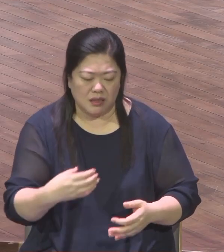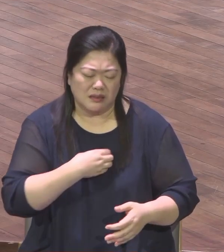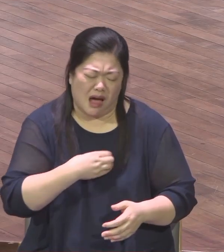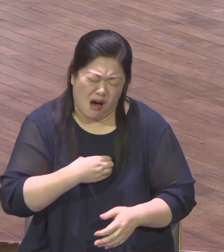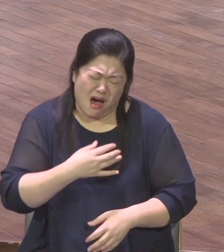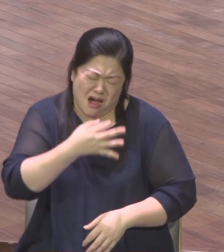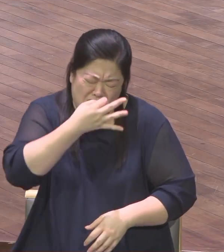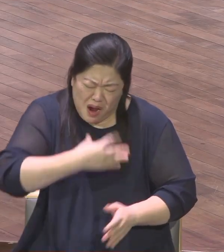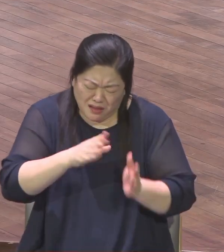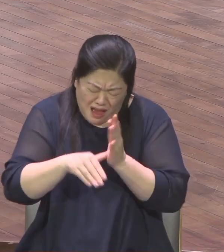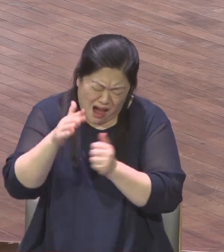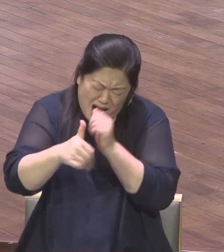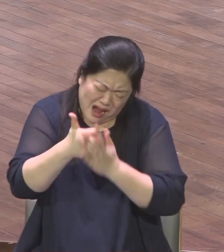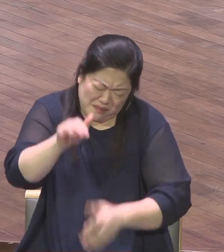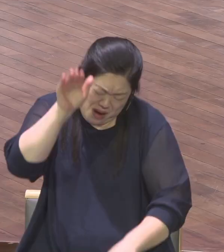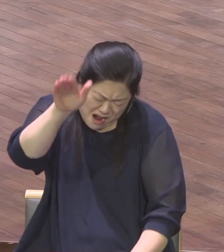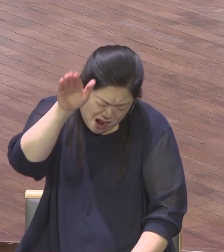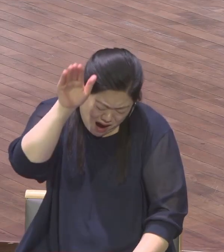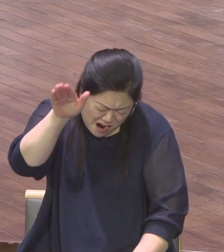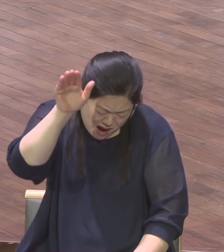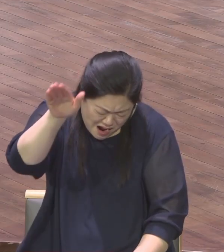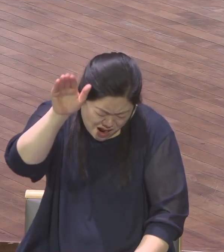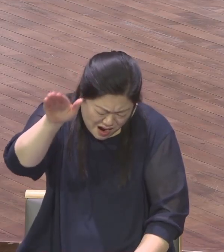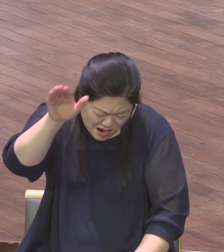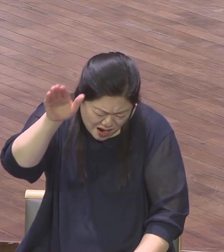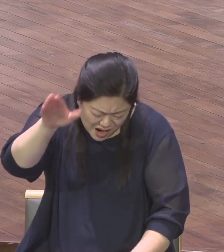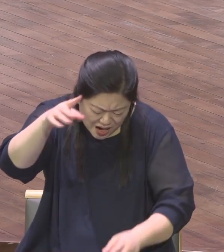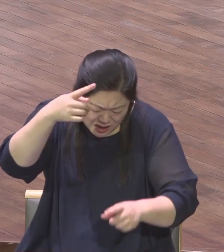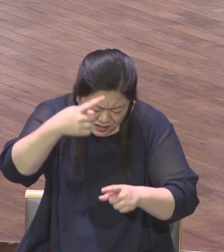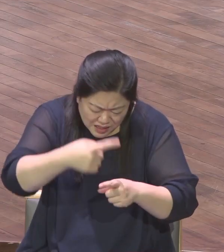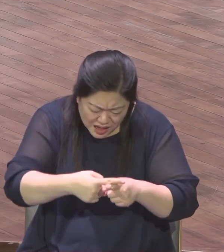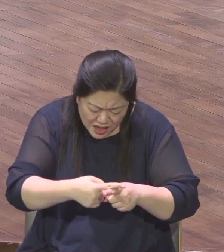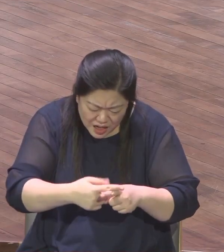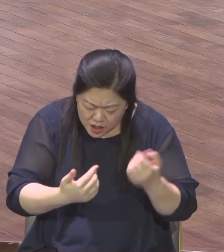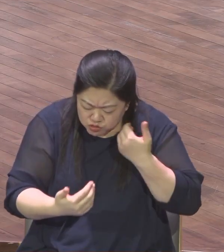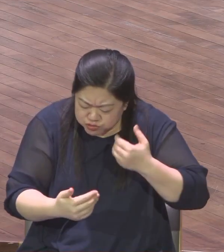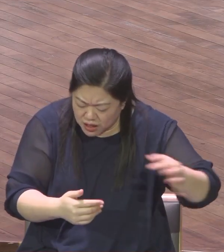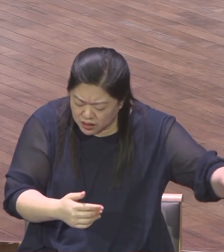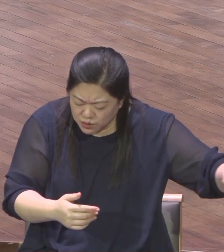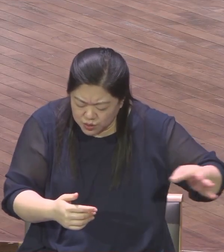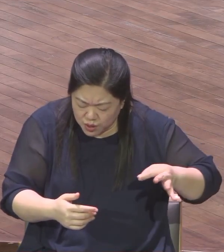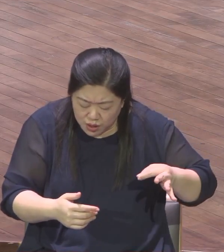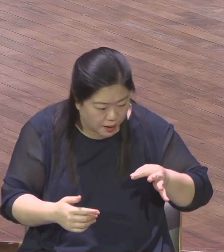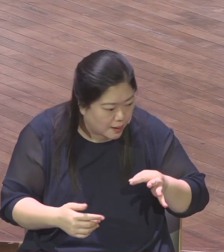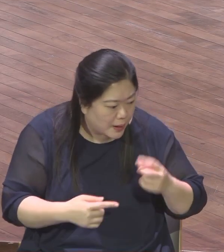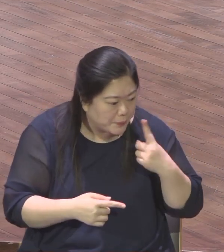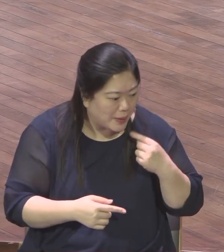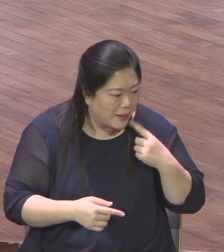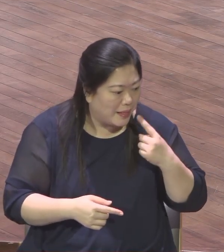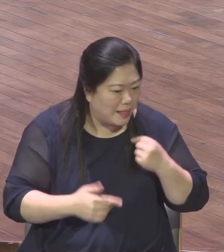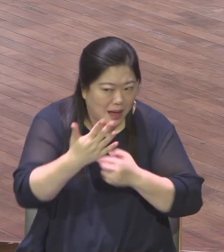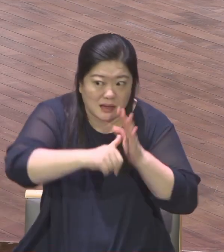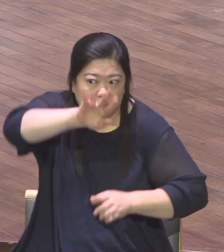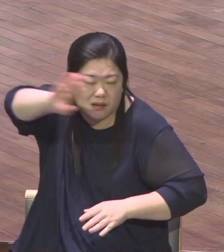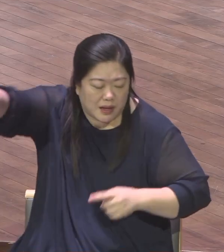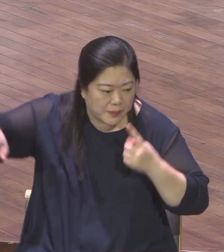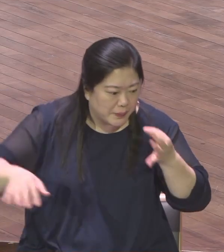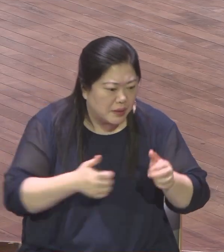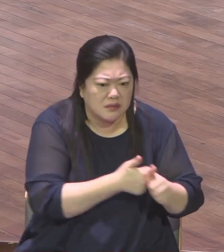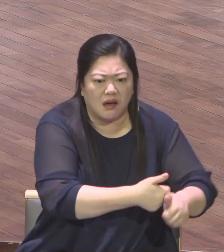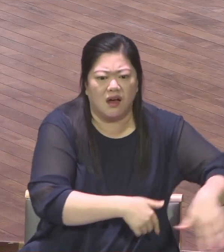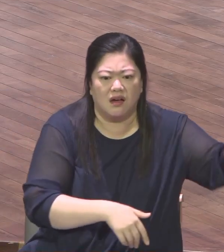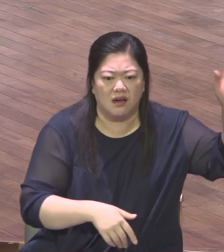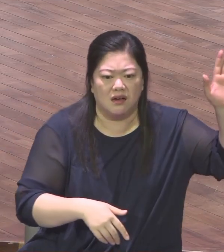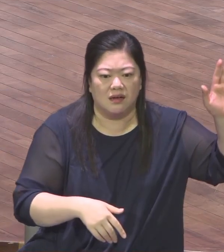눈에 보이지 않는 하나님의 말씀보다는 눈에 보이는 현실, 그거를 결정하는 겁니다. 눈에